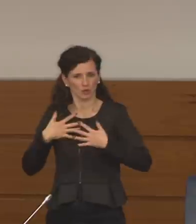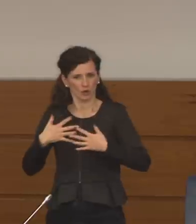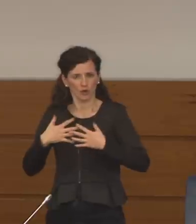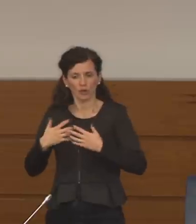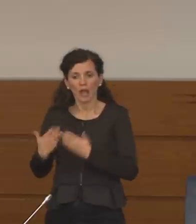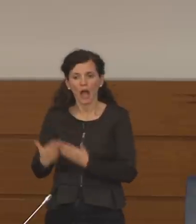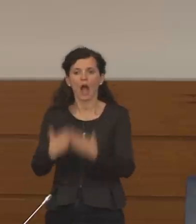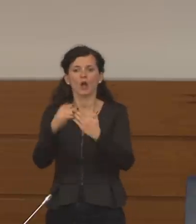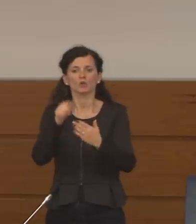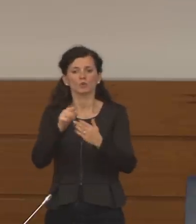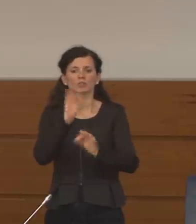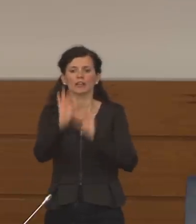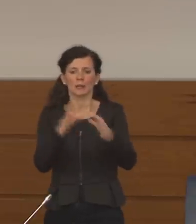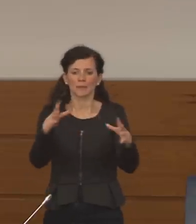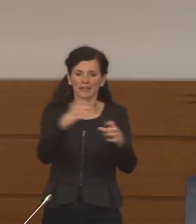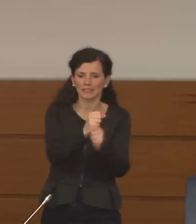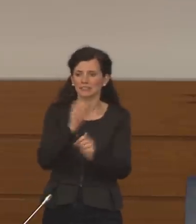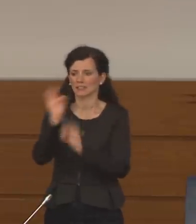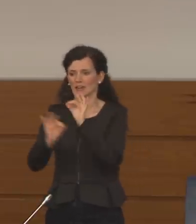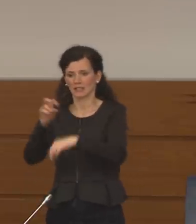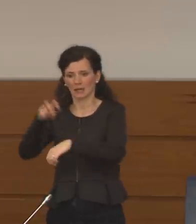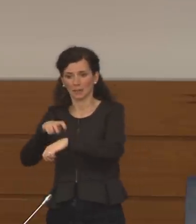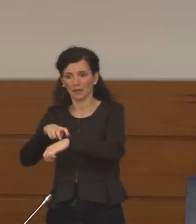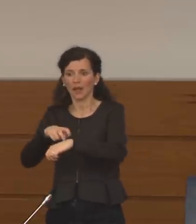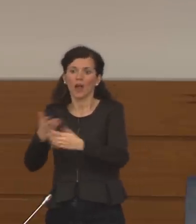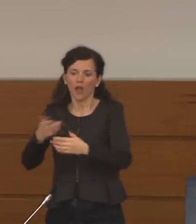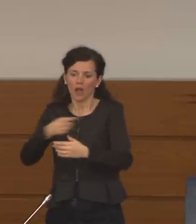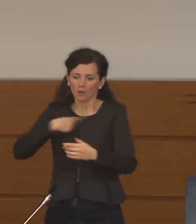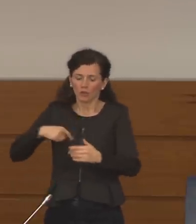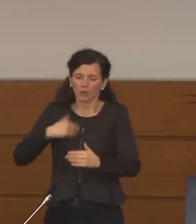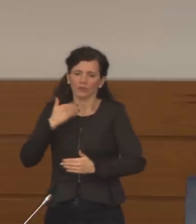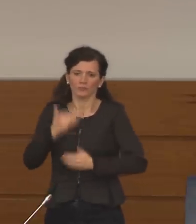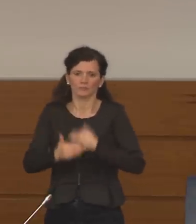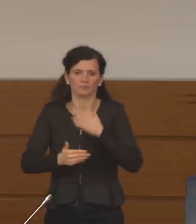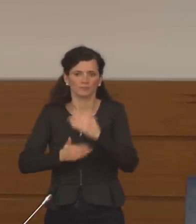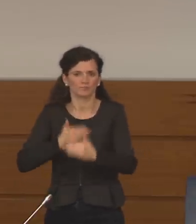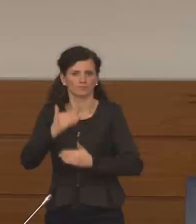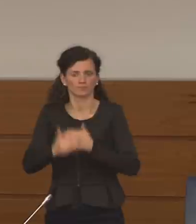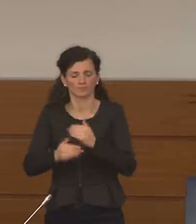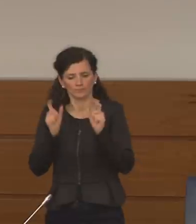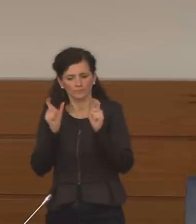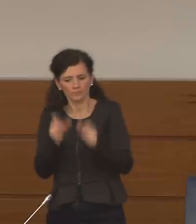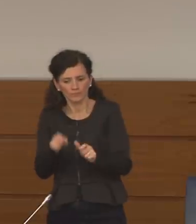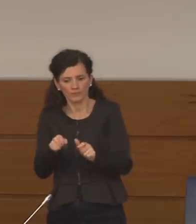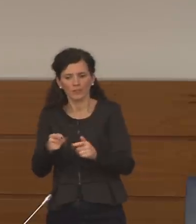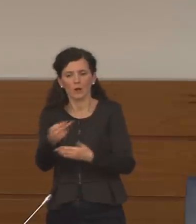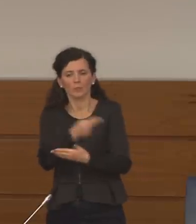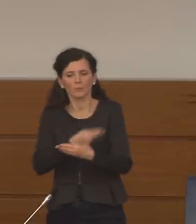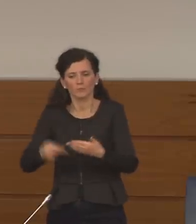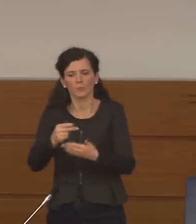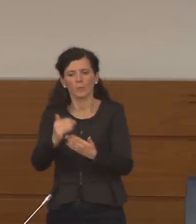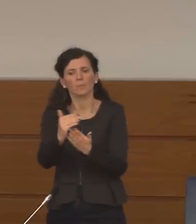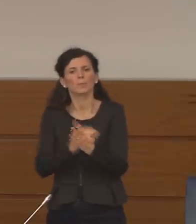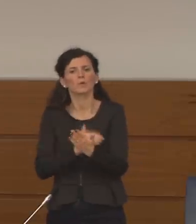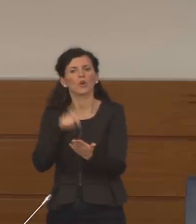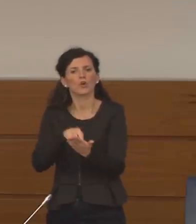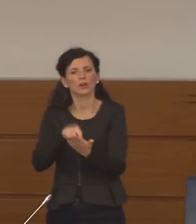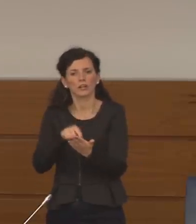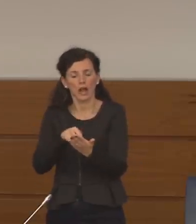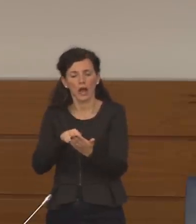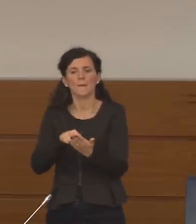sub intensive quindi stiamo portando avanti quel programma di straordinario di